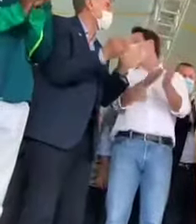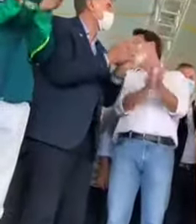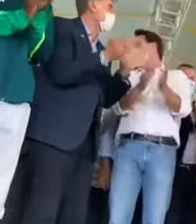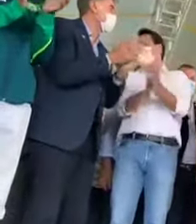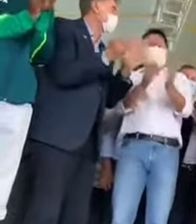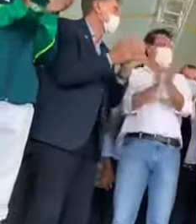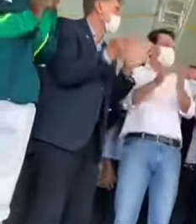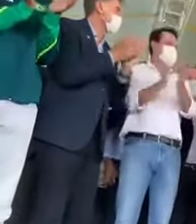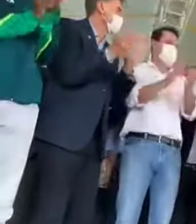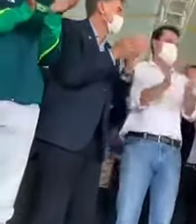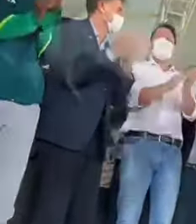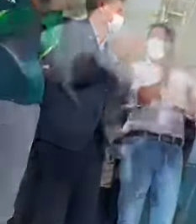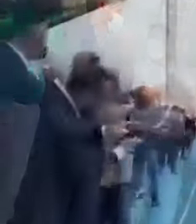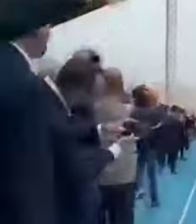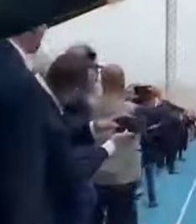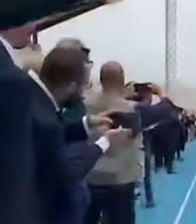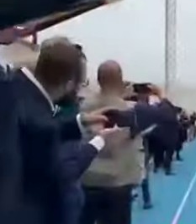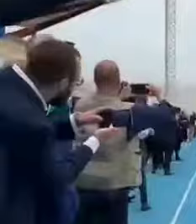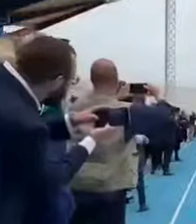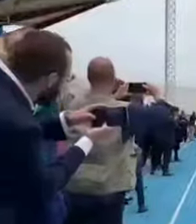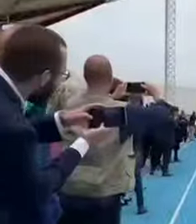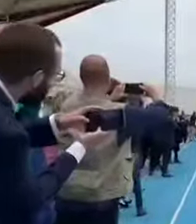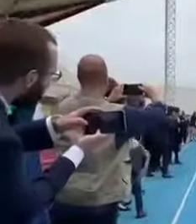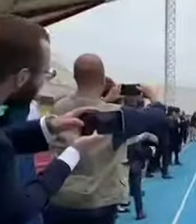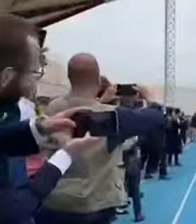A celebração pela nossa vitória.